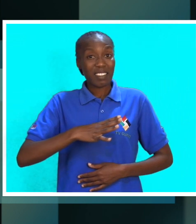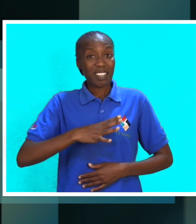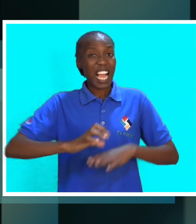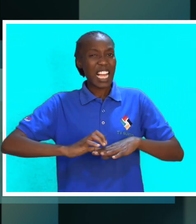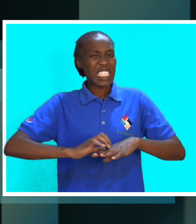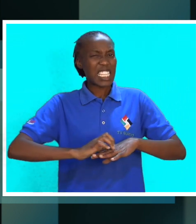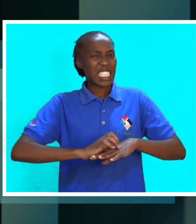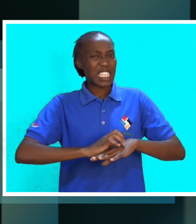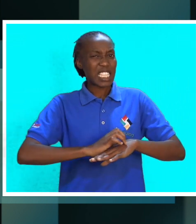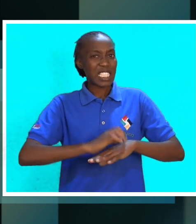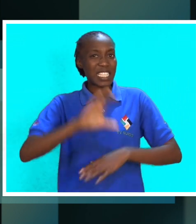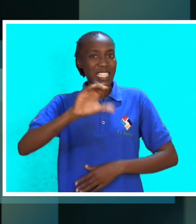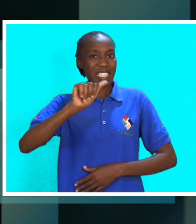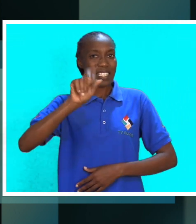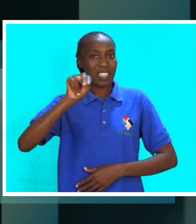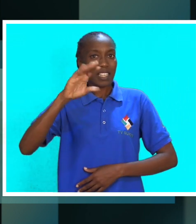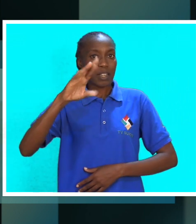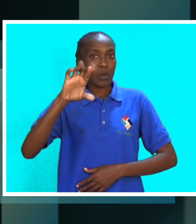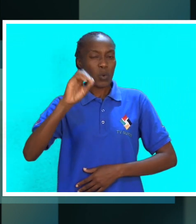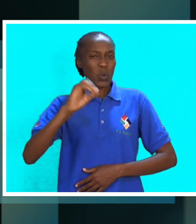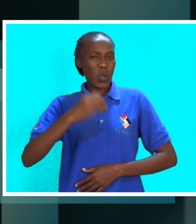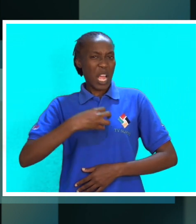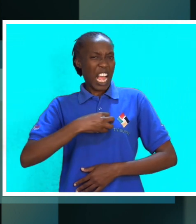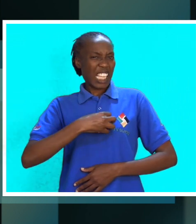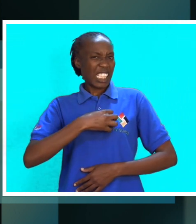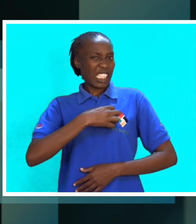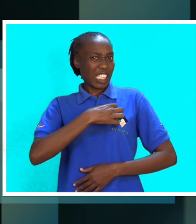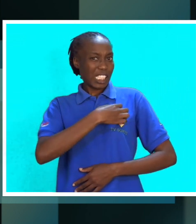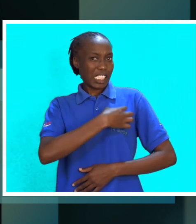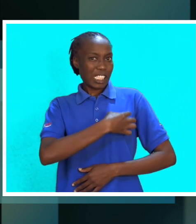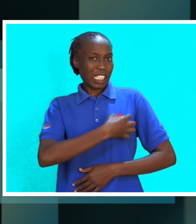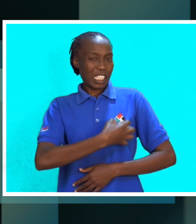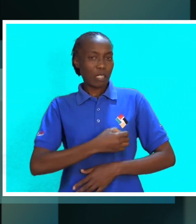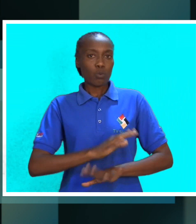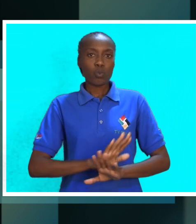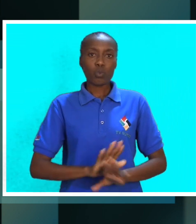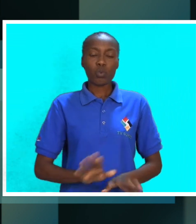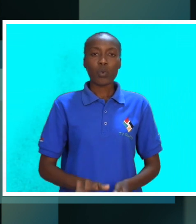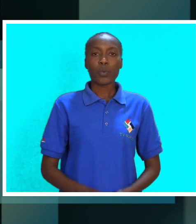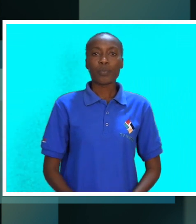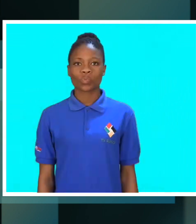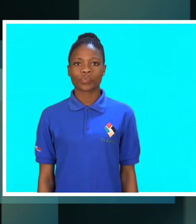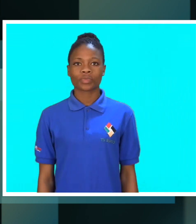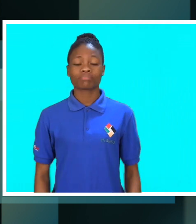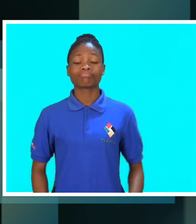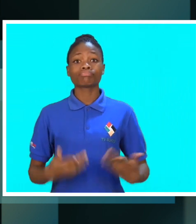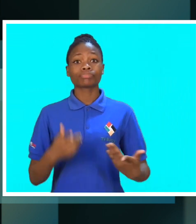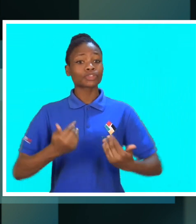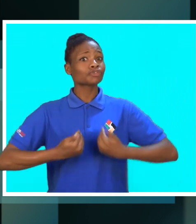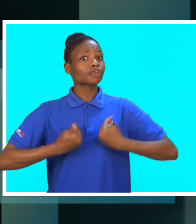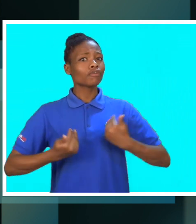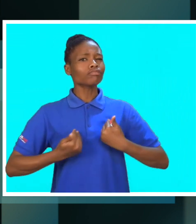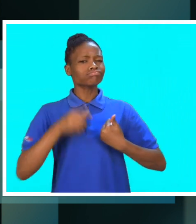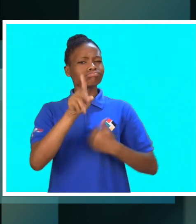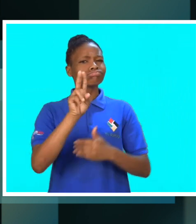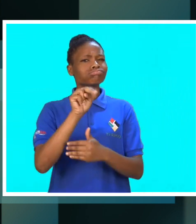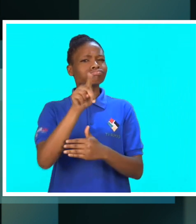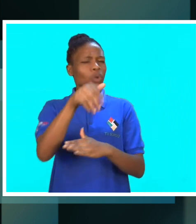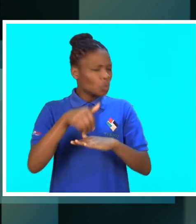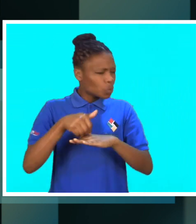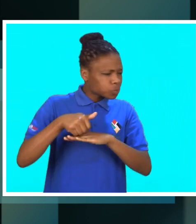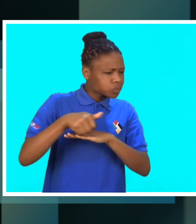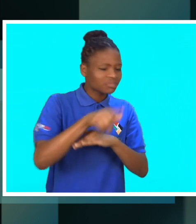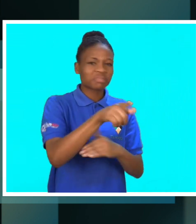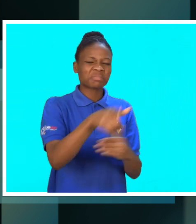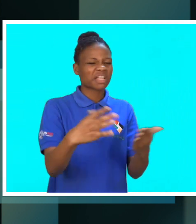que têm coisa, cancro nas mamas, só saem feridas. A possibilidade de ter cancro de